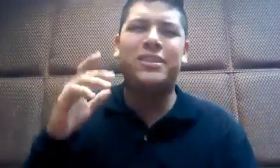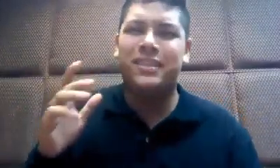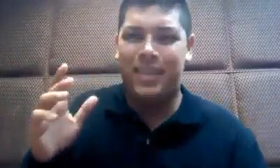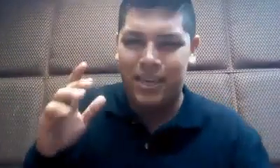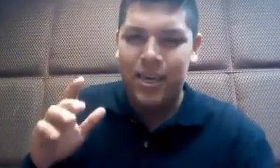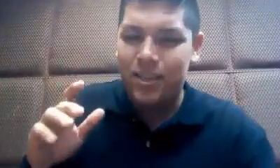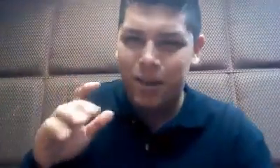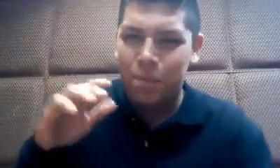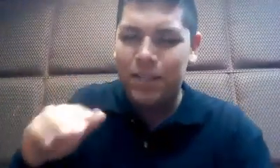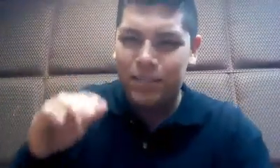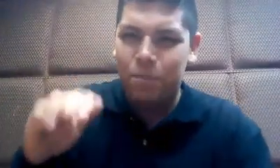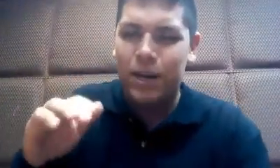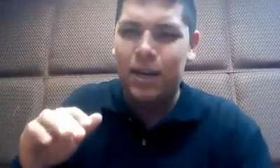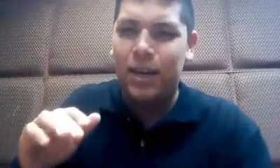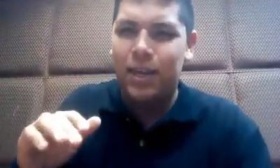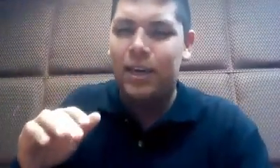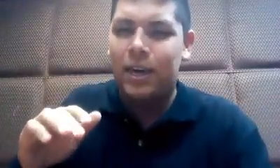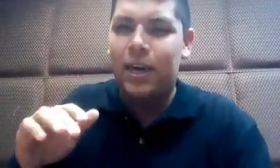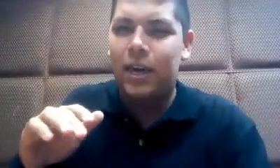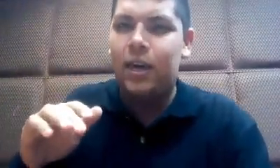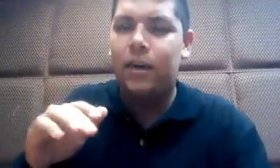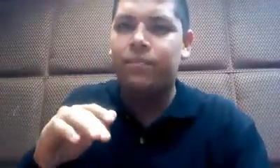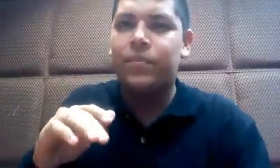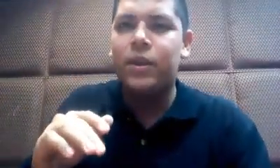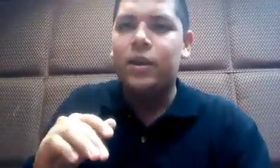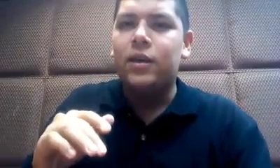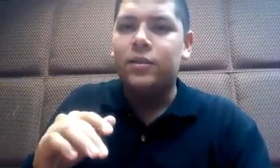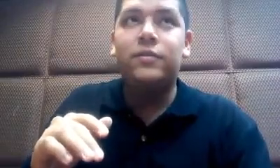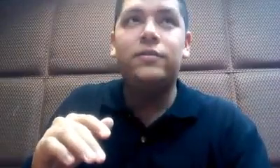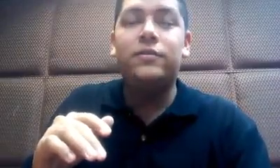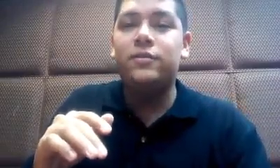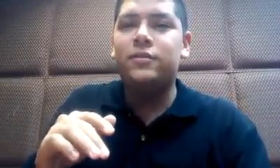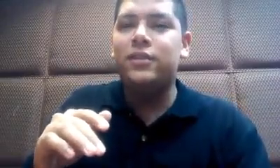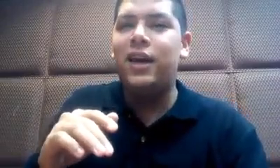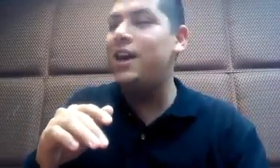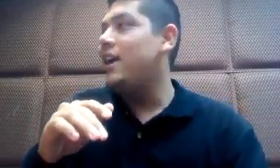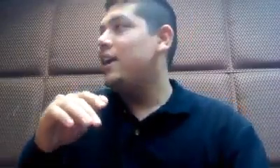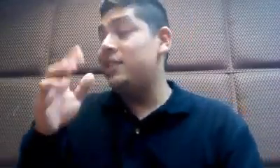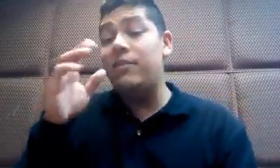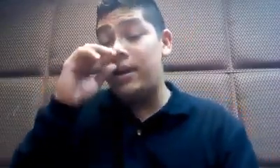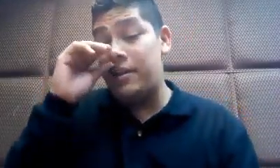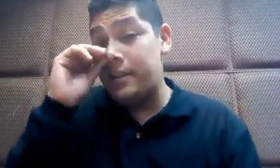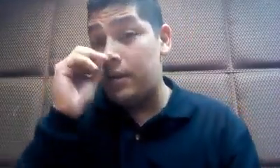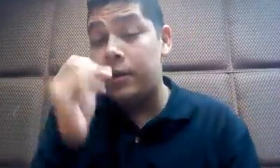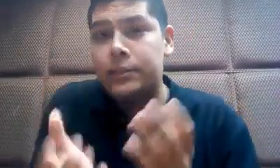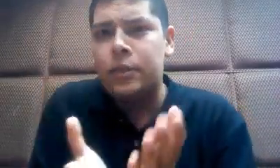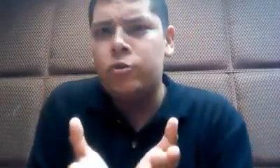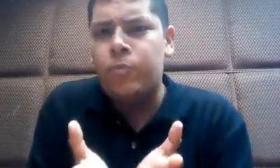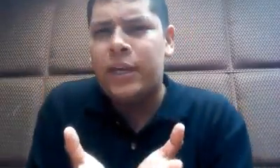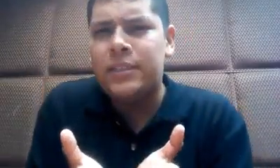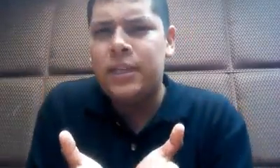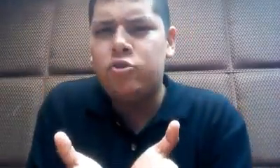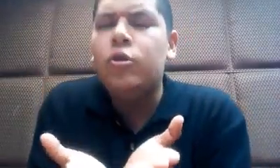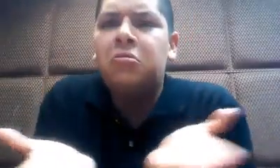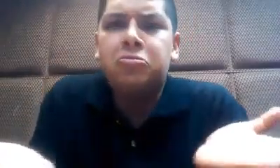así. Siempre de que... Mejor que se bajen por delante. Sí, va, la verdad es que no sé por qué hacen eso, digo, no sé.